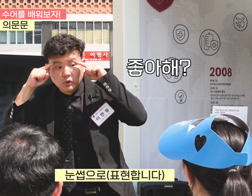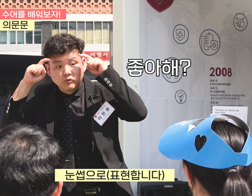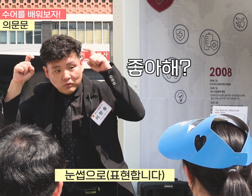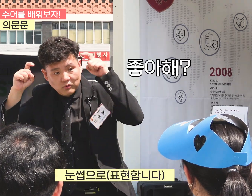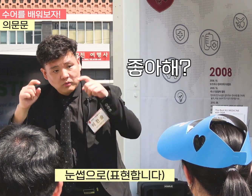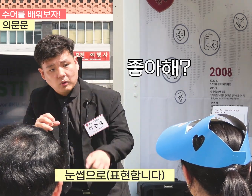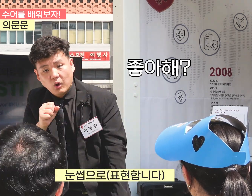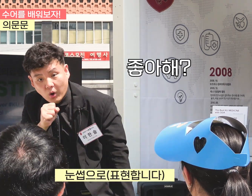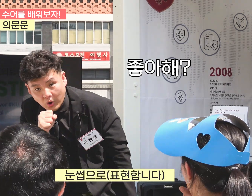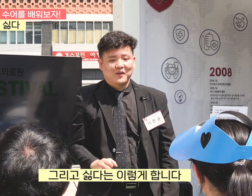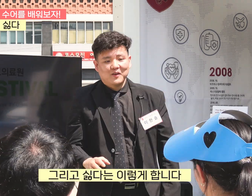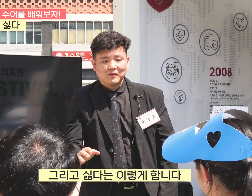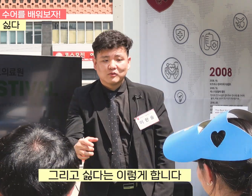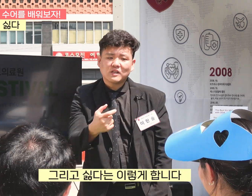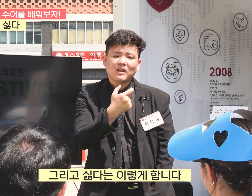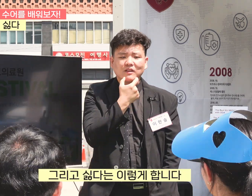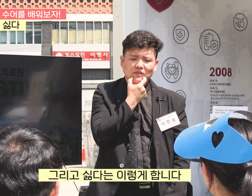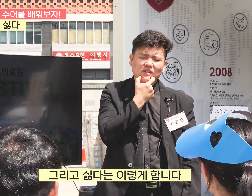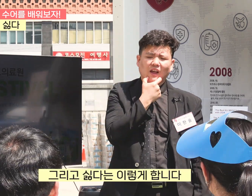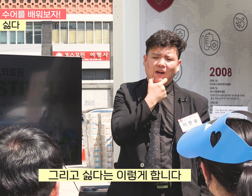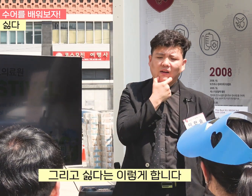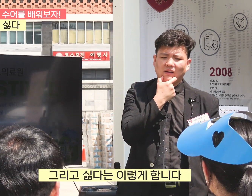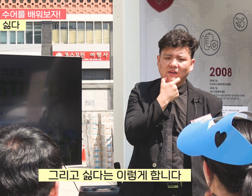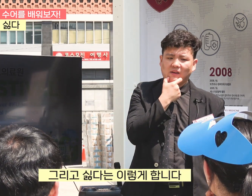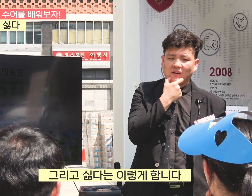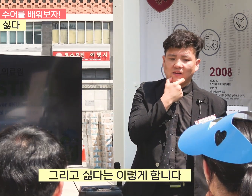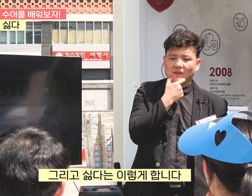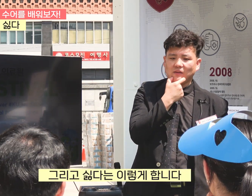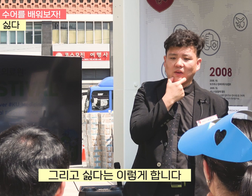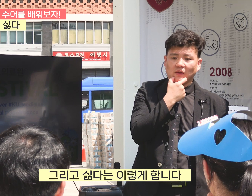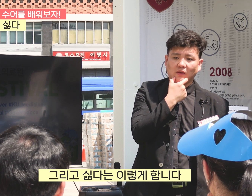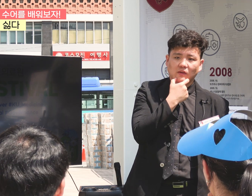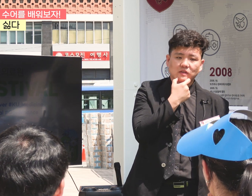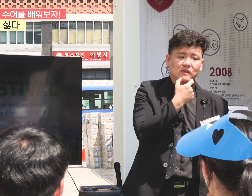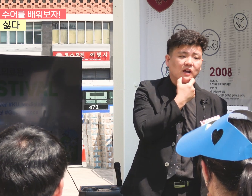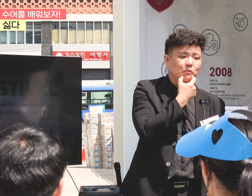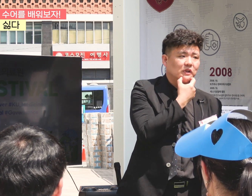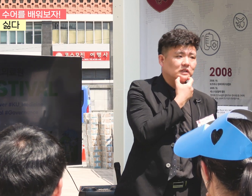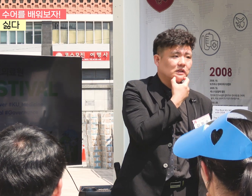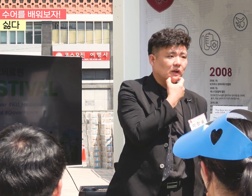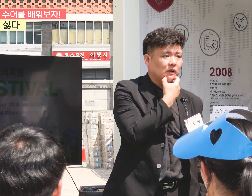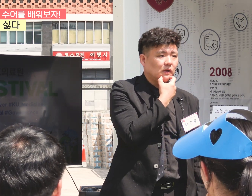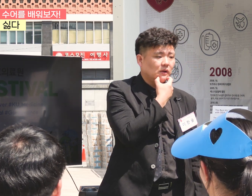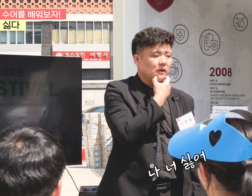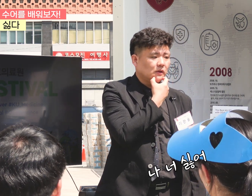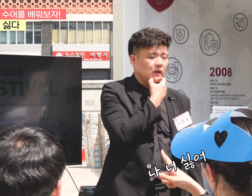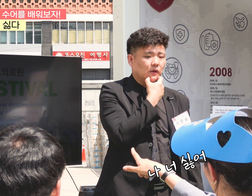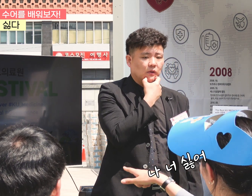눈썹으로. 그리고 싫다는 싫다. 싫다. 예, 싫다입니다. 싫다. 나 예. 너?